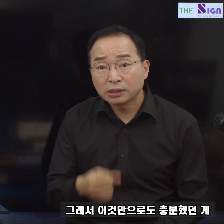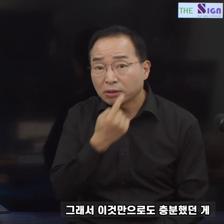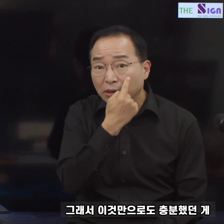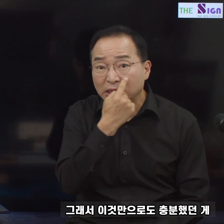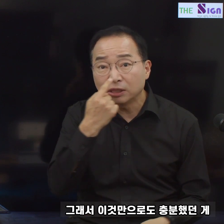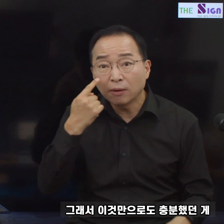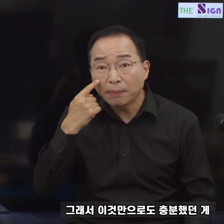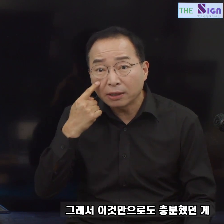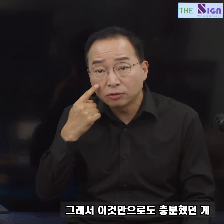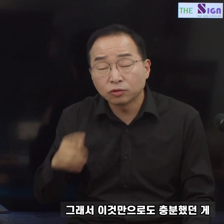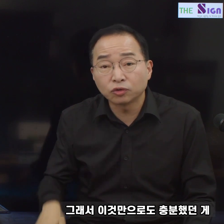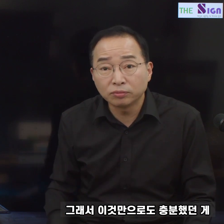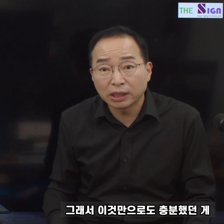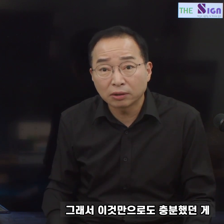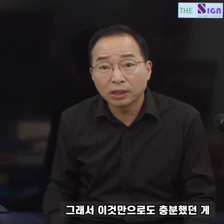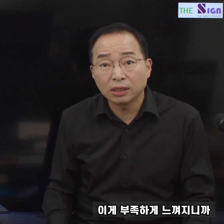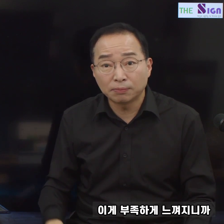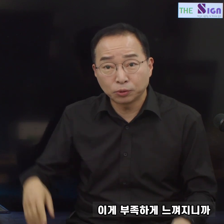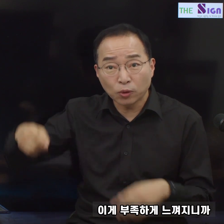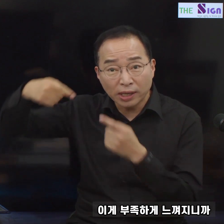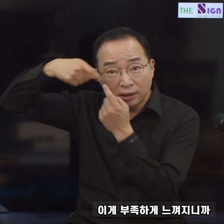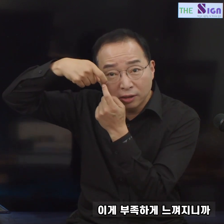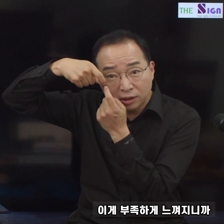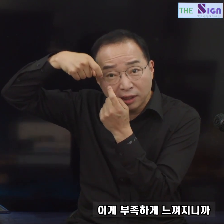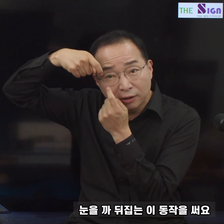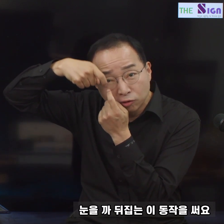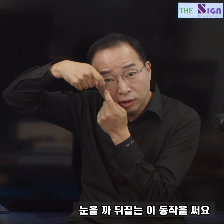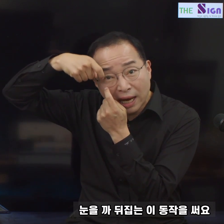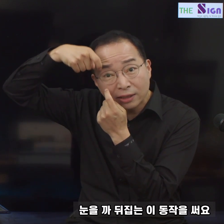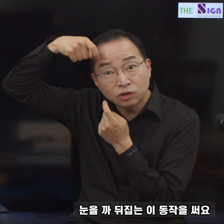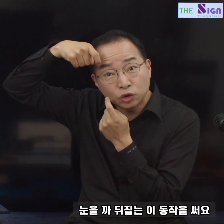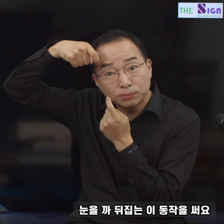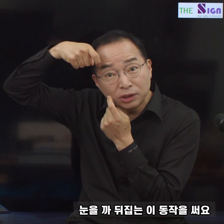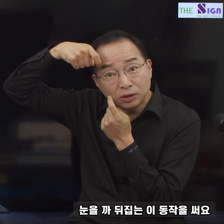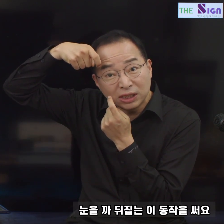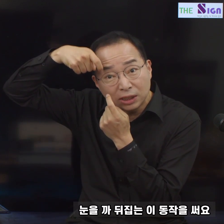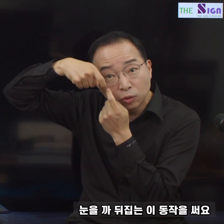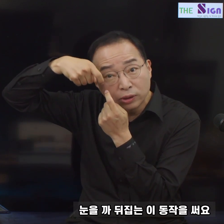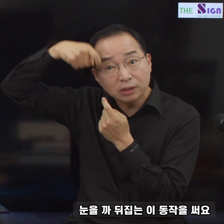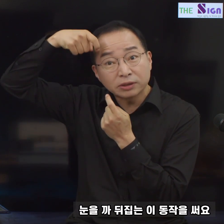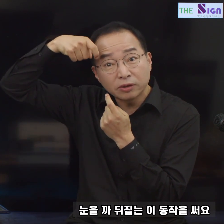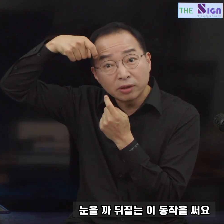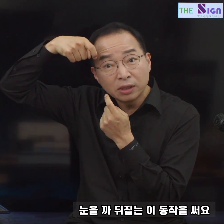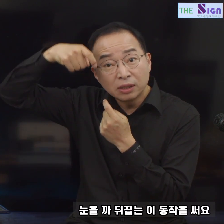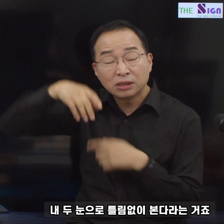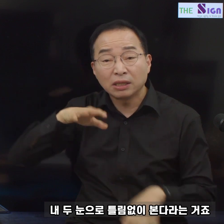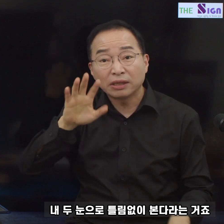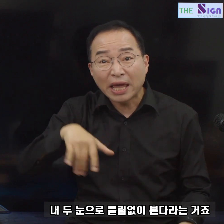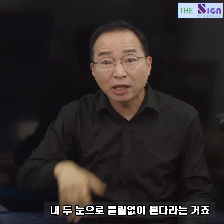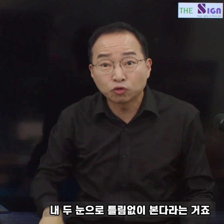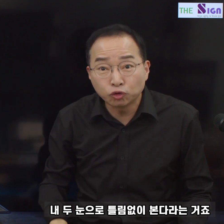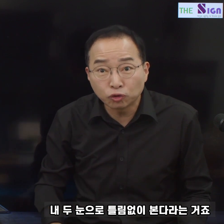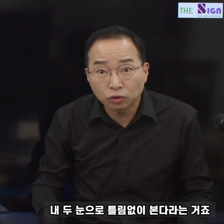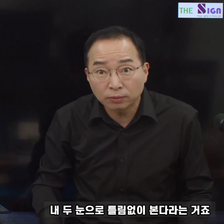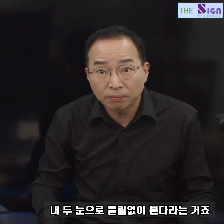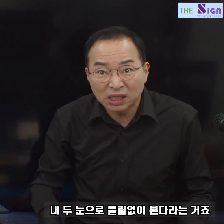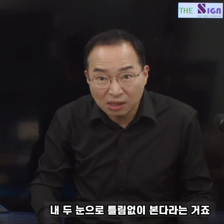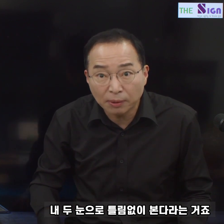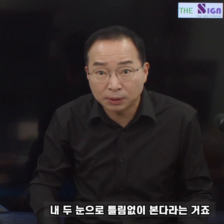그래서 이것만으로도 충분했던 게 이게 부족하게 느껴지니까 눈을 뒤집는 이 동작을 써요. 근데 내 눈으로 틀림없이